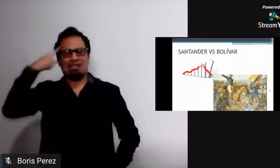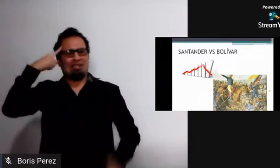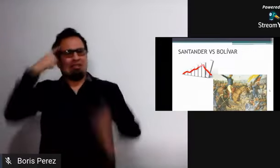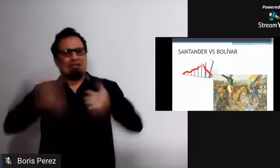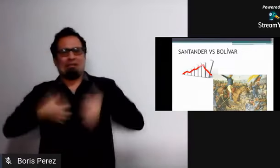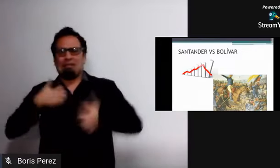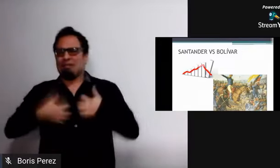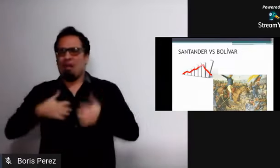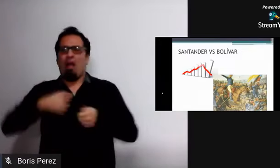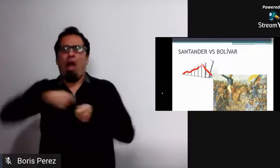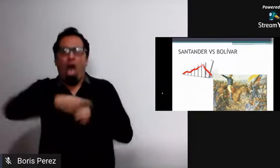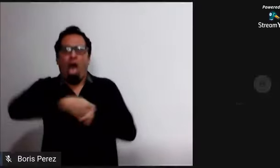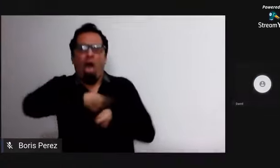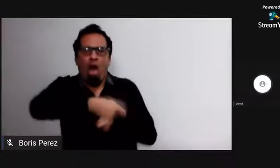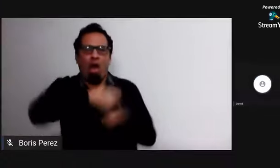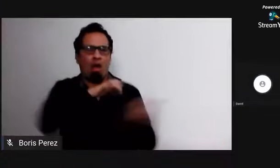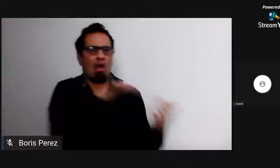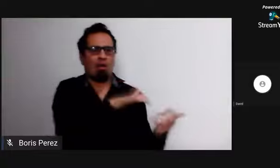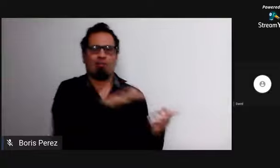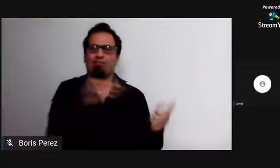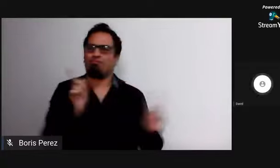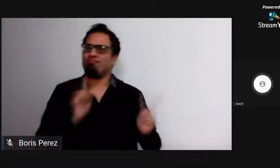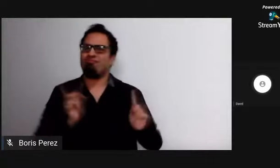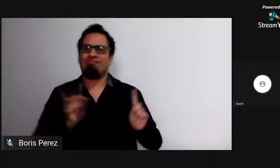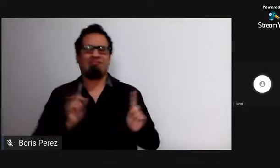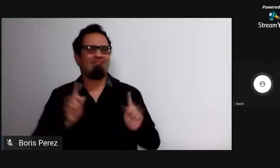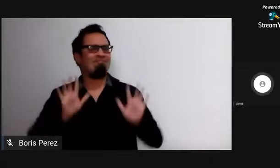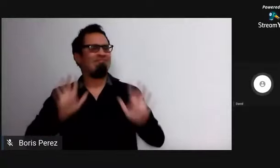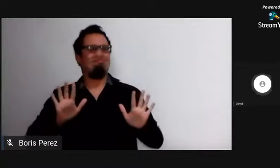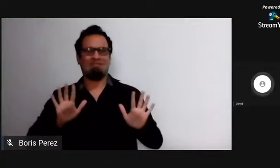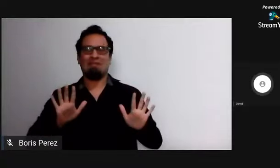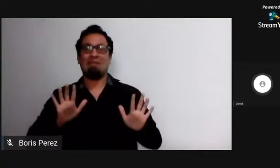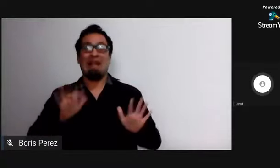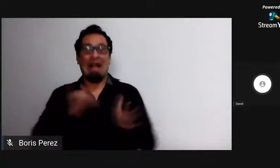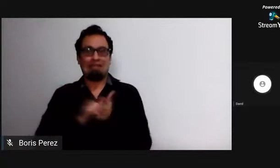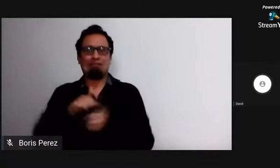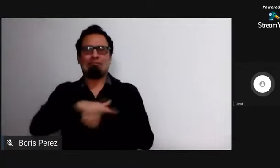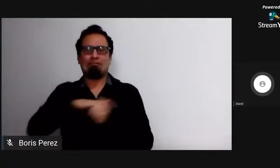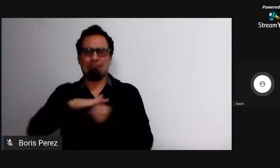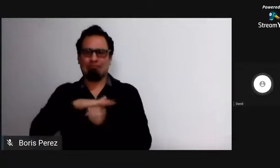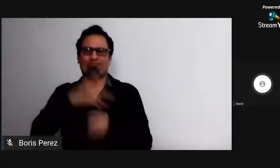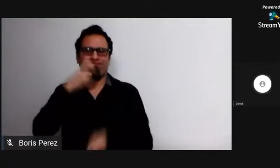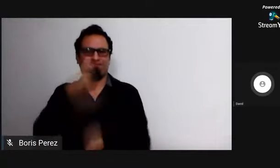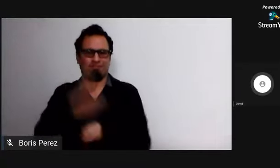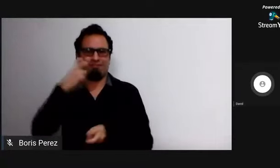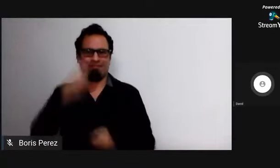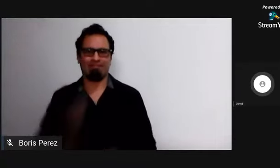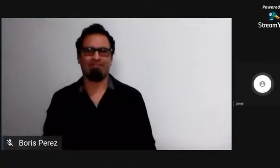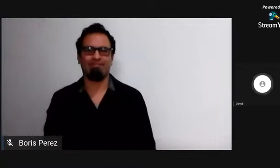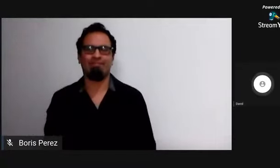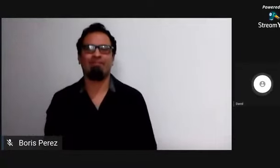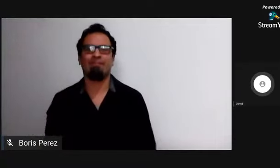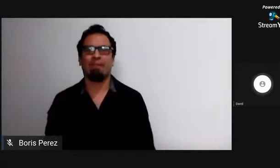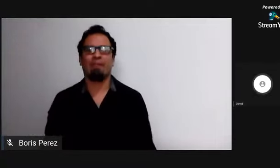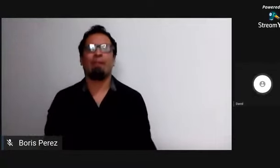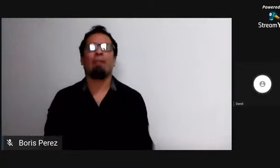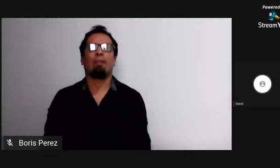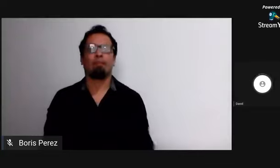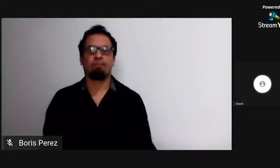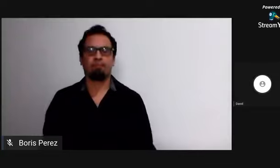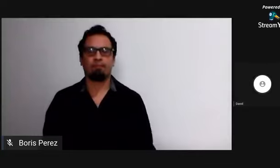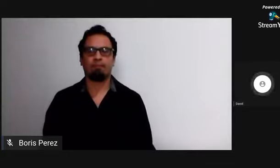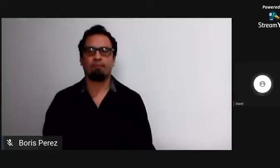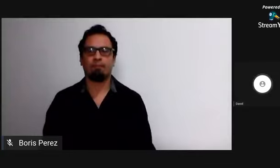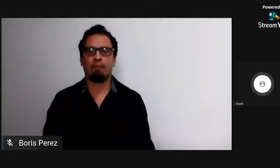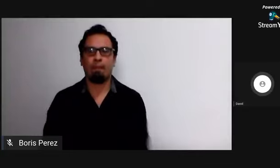toda esa crisis económica en la que no había muchos ingresos, sino que habían deudas y había problemas con la